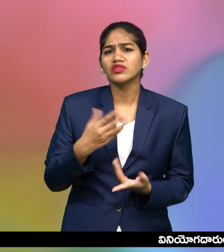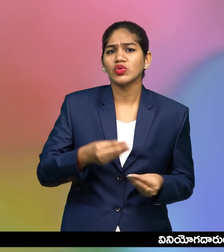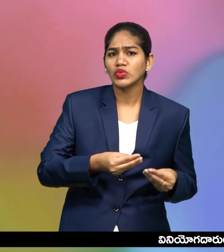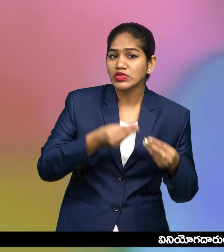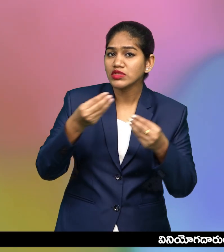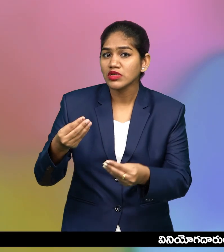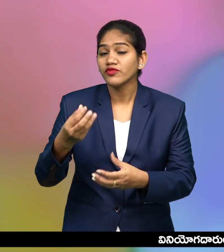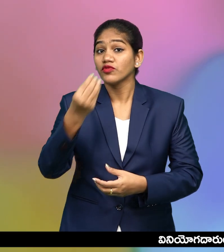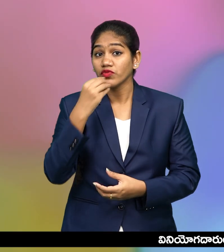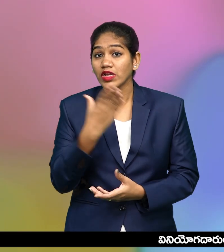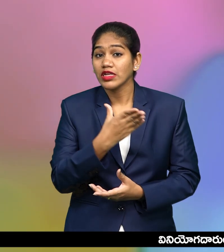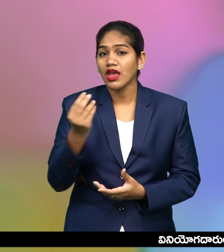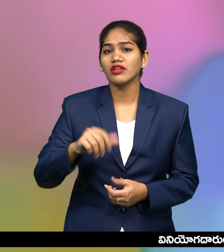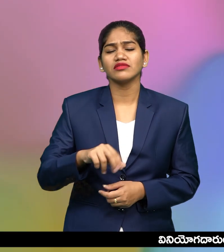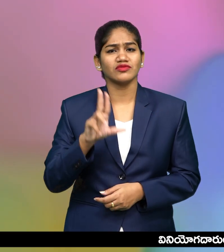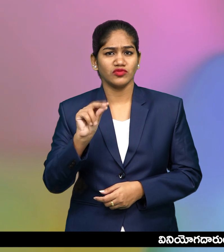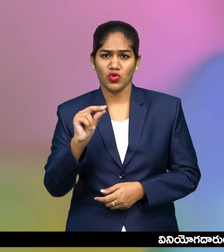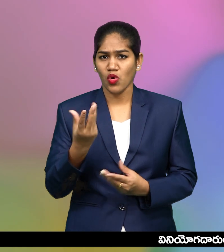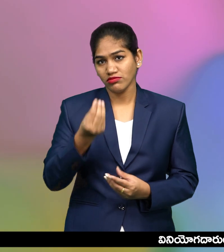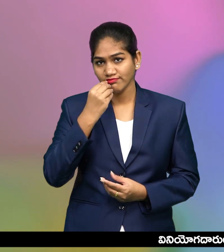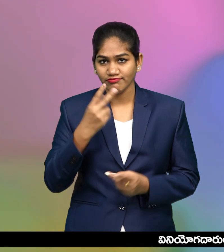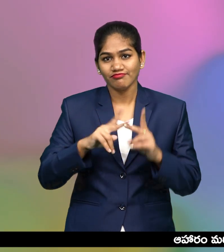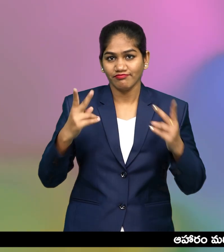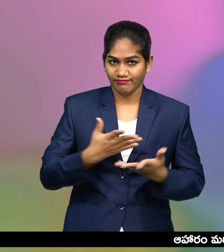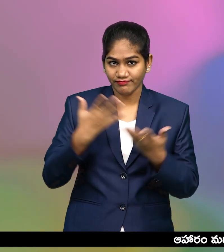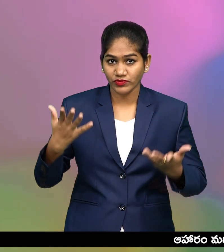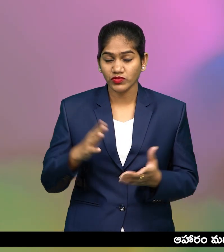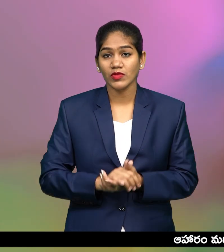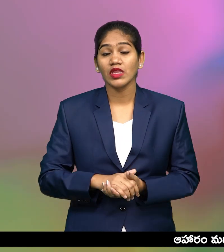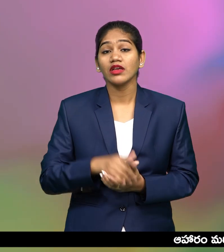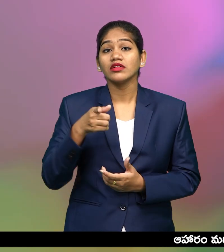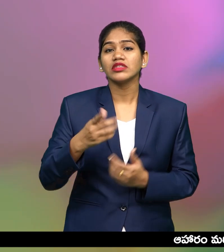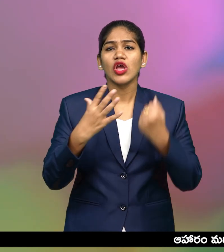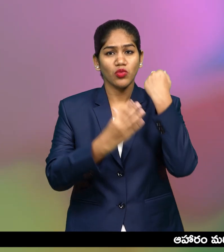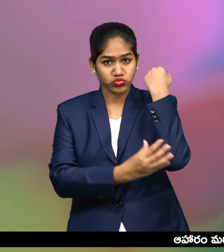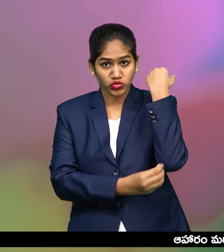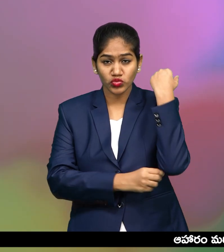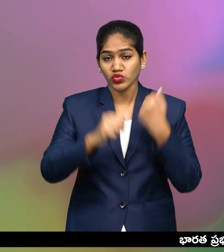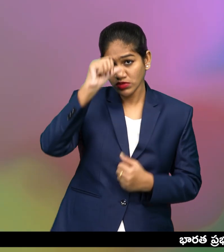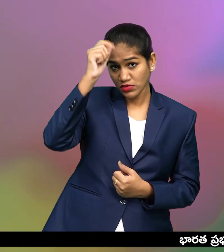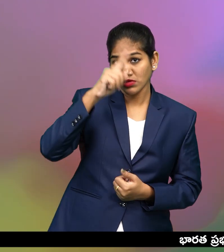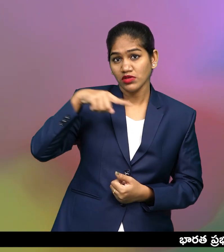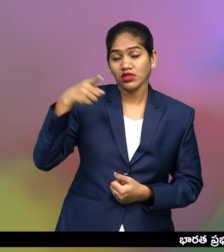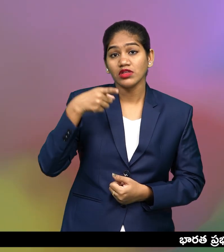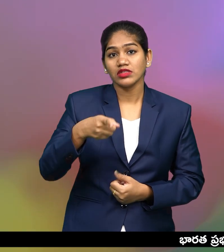వినియోగదారుల వ్యవహారాల మంత్రిత్వ శాఖ ఆహారం మరియు ప్రజా పంపిణీల కింద భారత